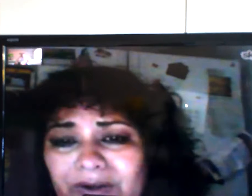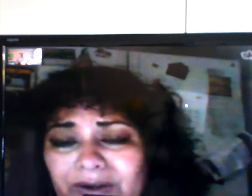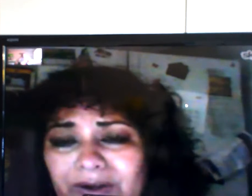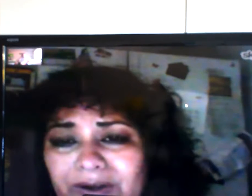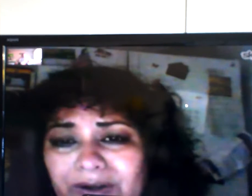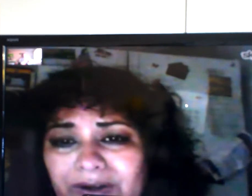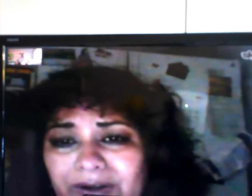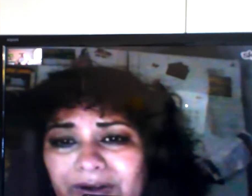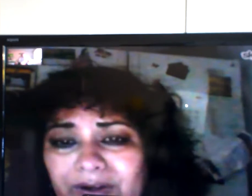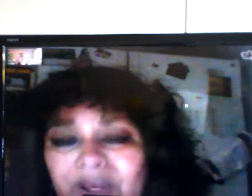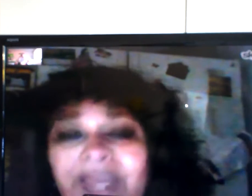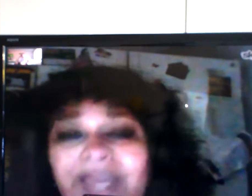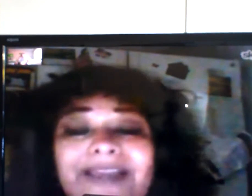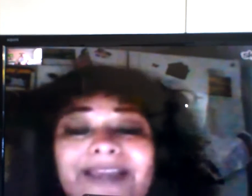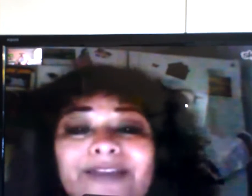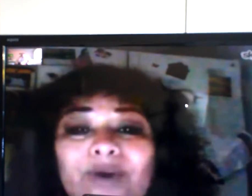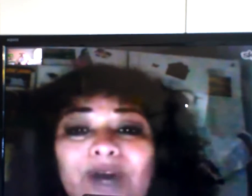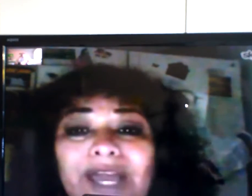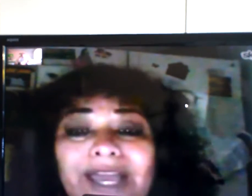script o no ya que debe realizar